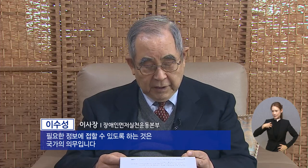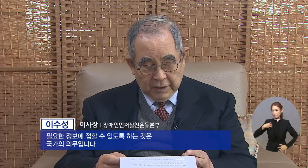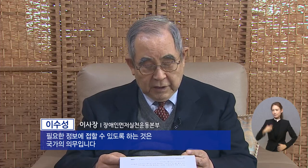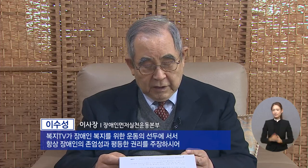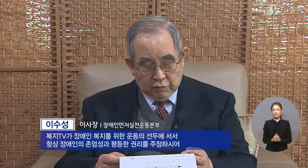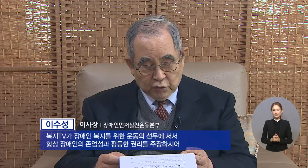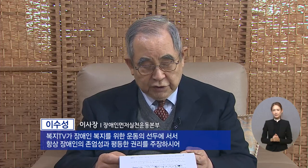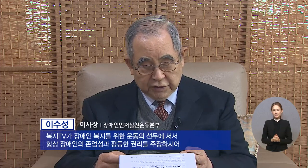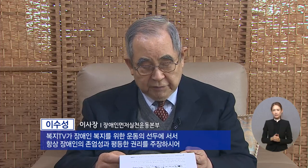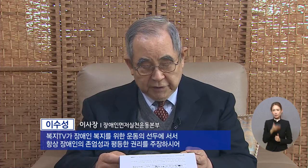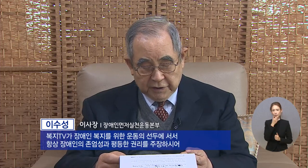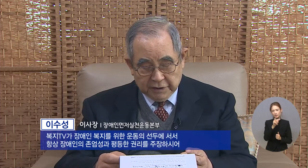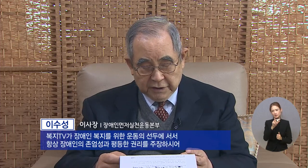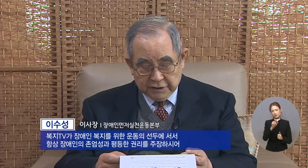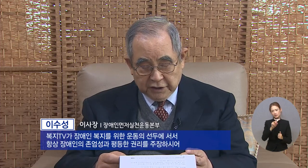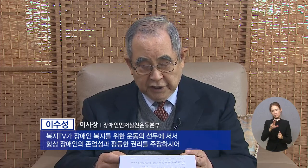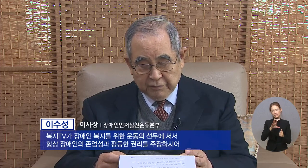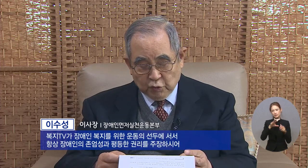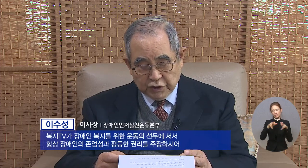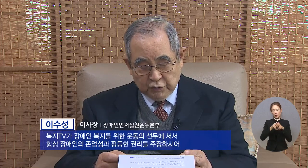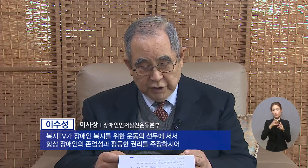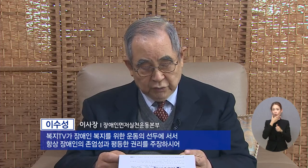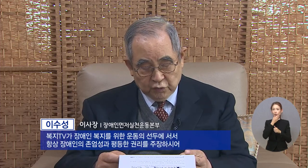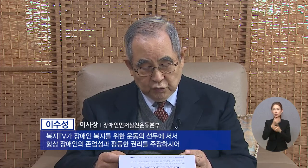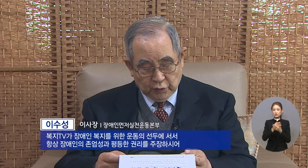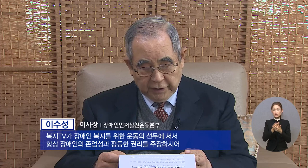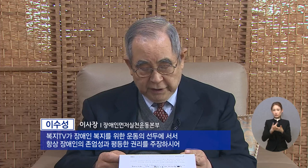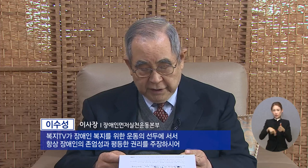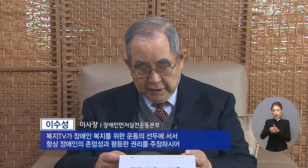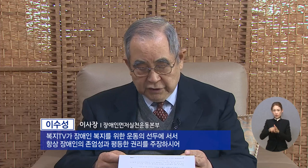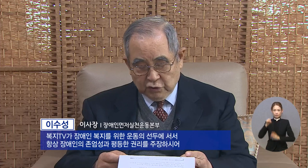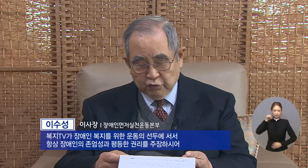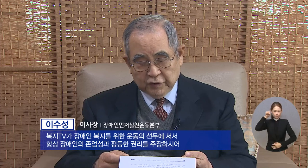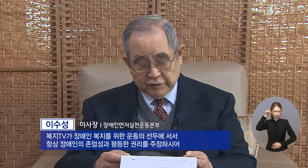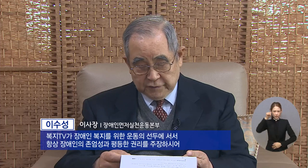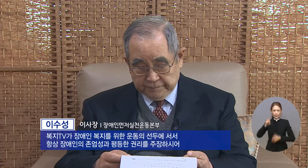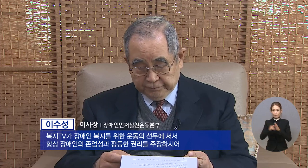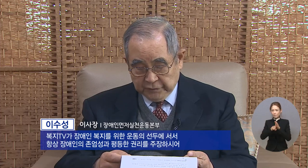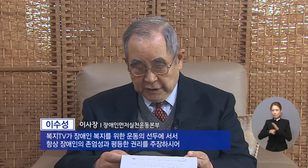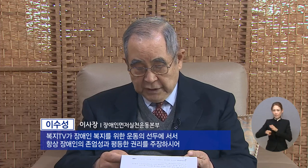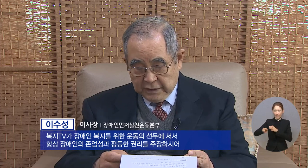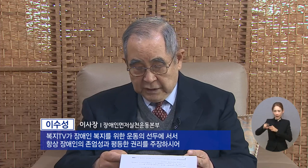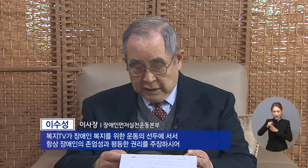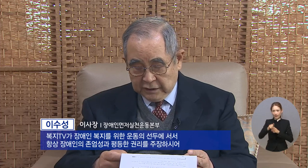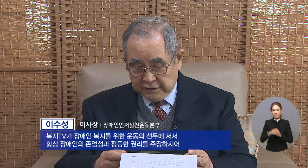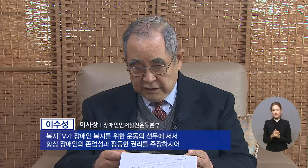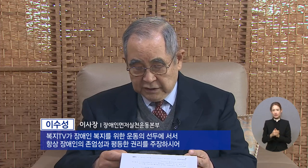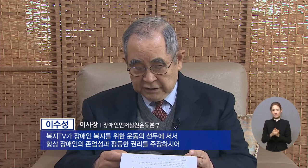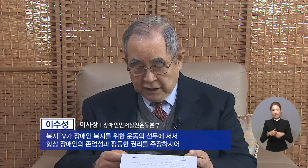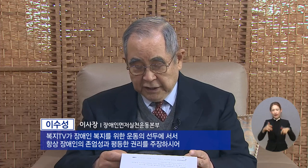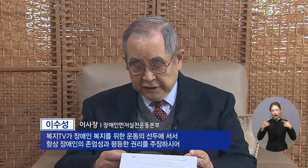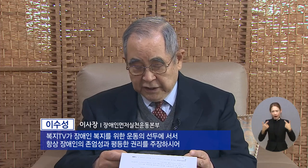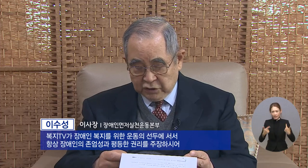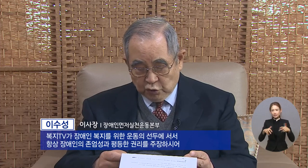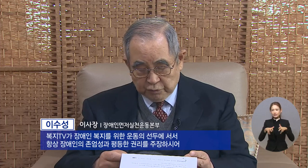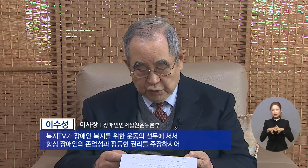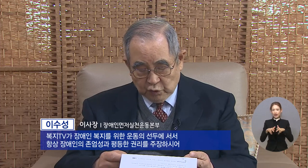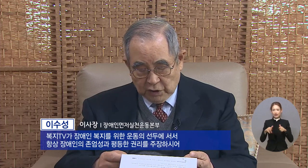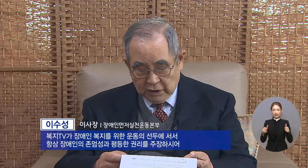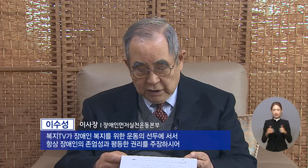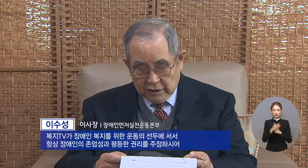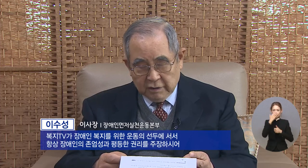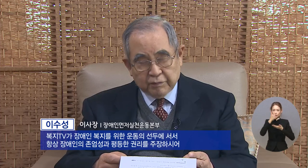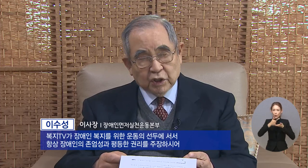복지TV가 장애인 복지를 위한 운동의 선두에 서서 항상 장애인의